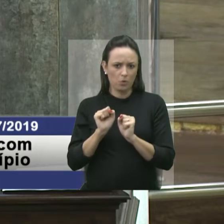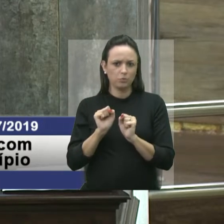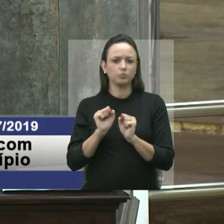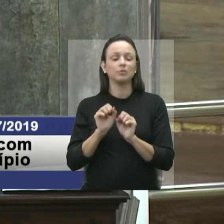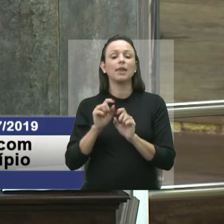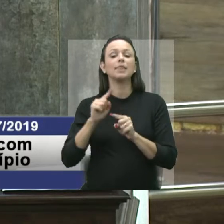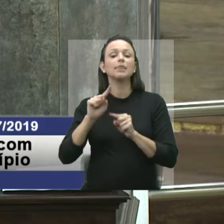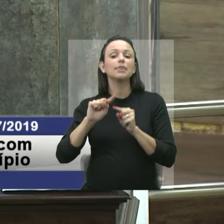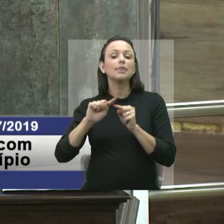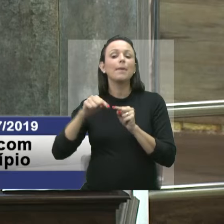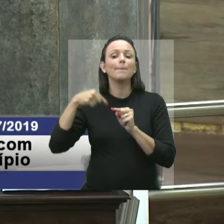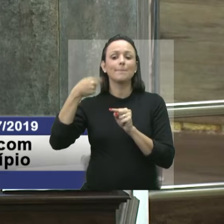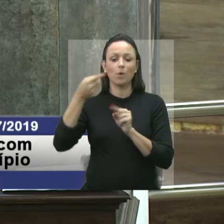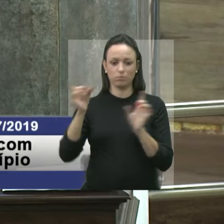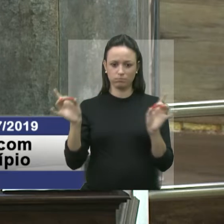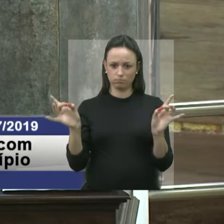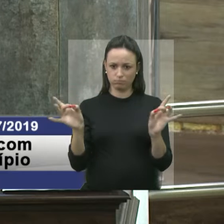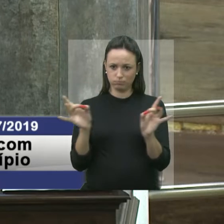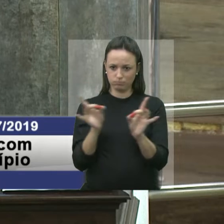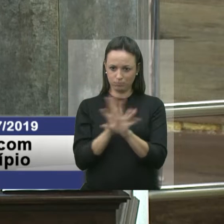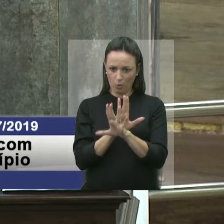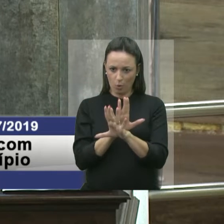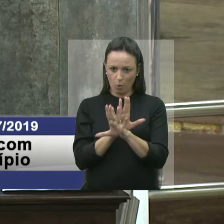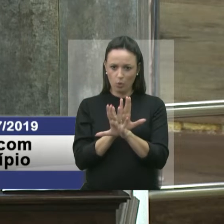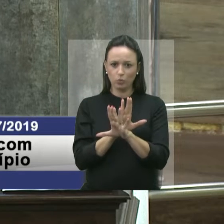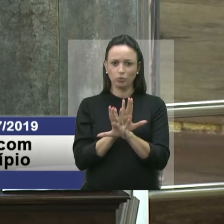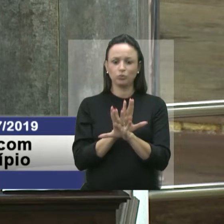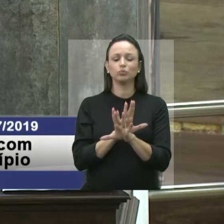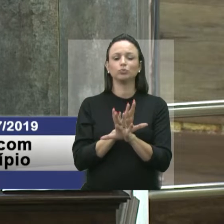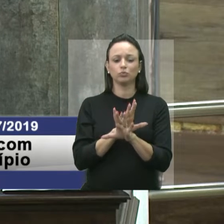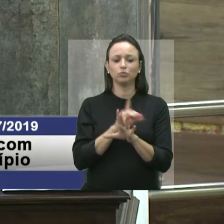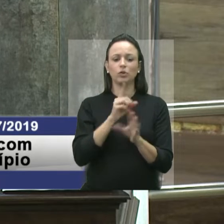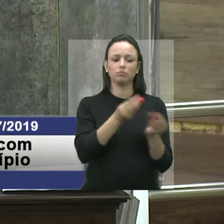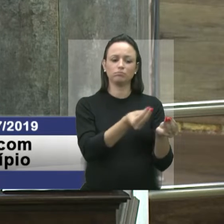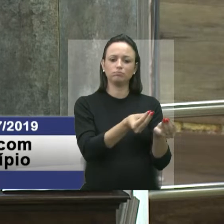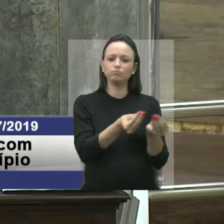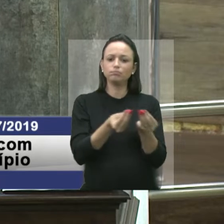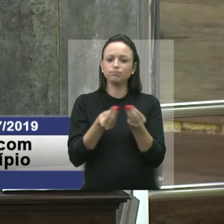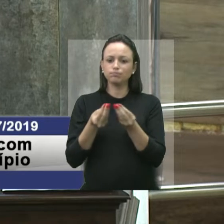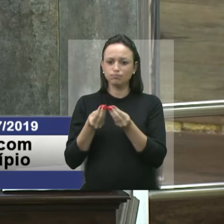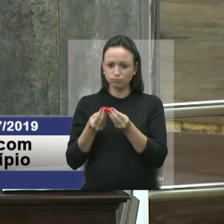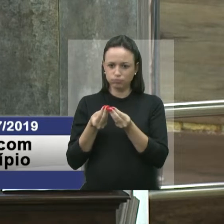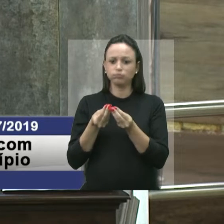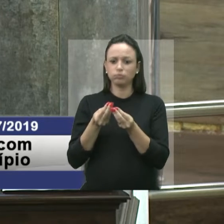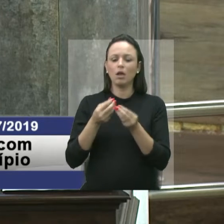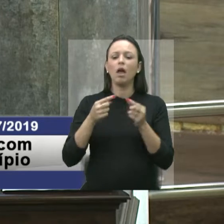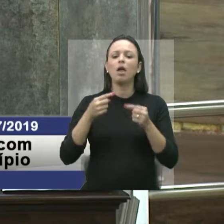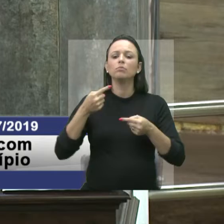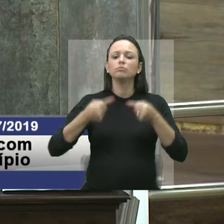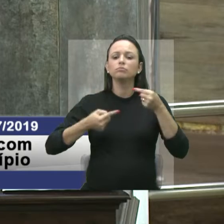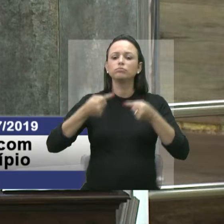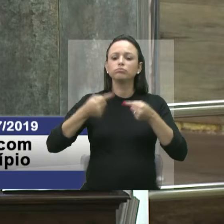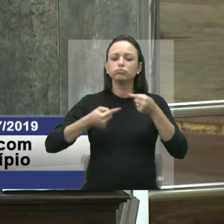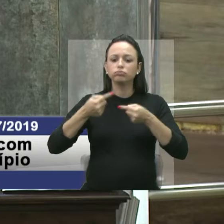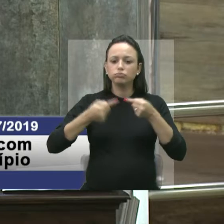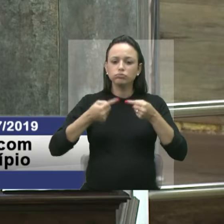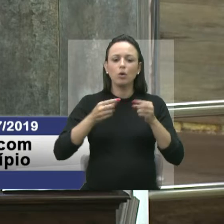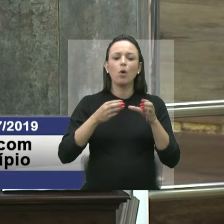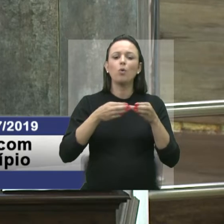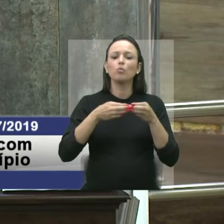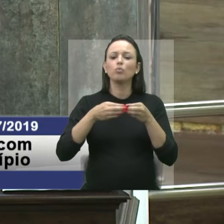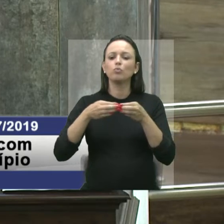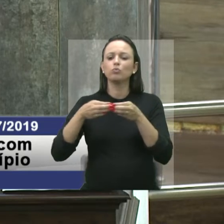para dar entrada como objeto de deliberação e, posteriormente, irá pelas comissões e